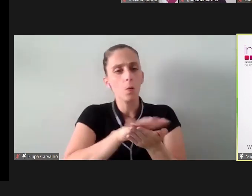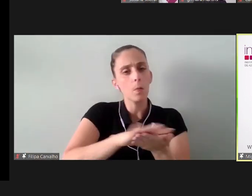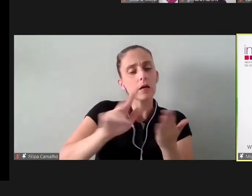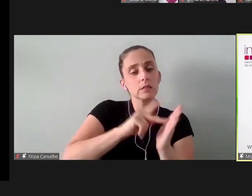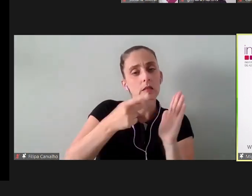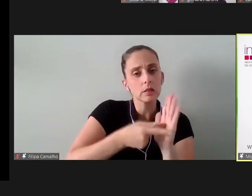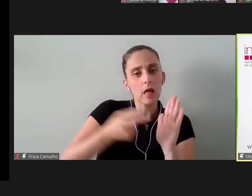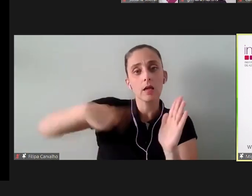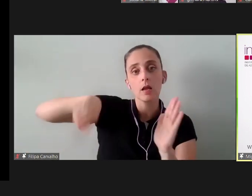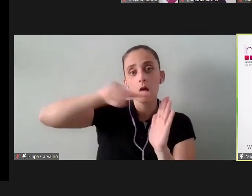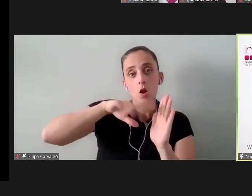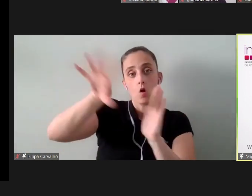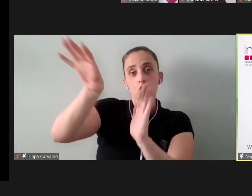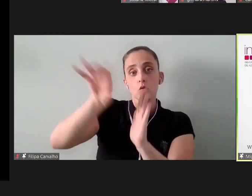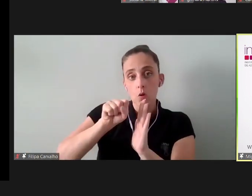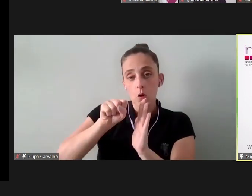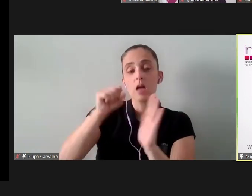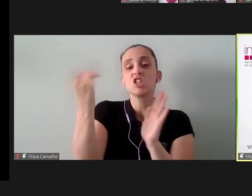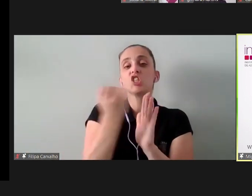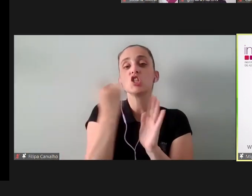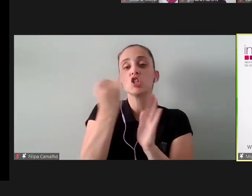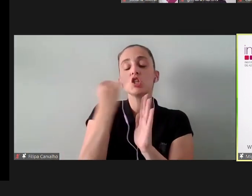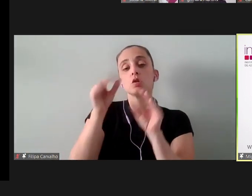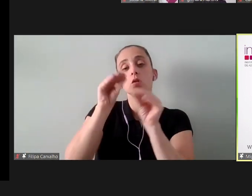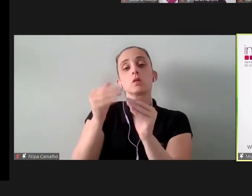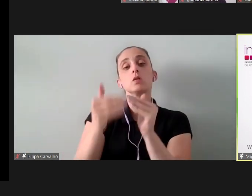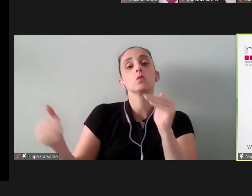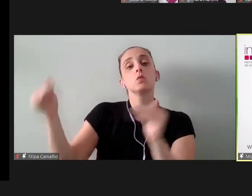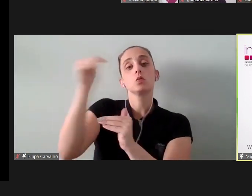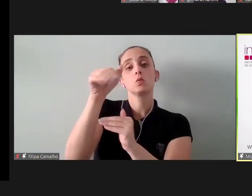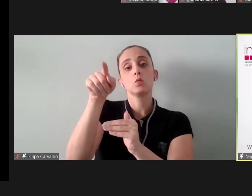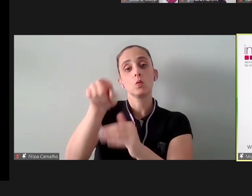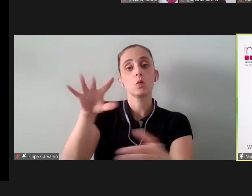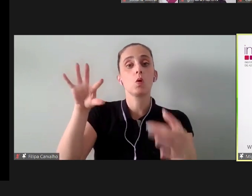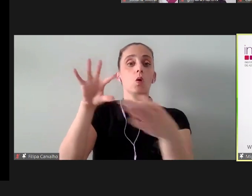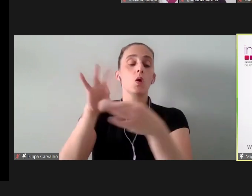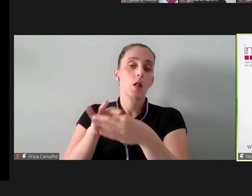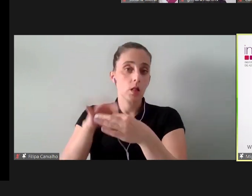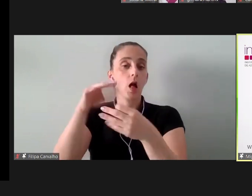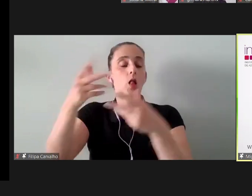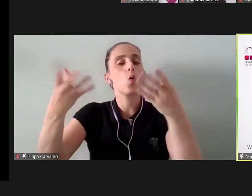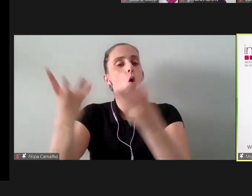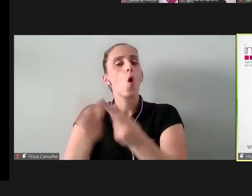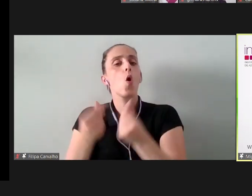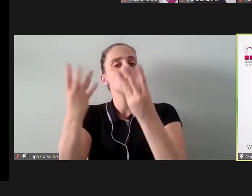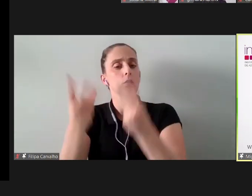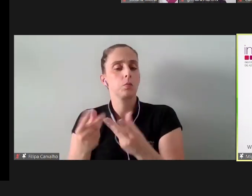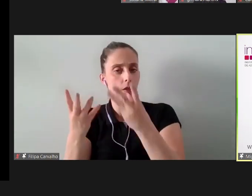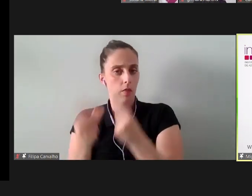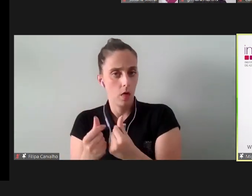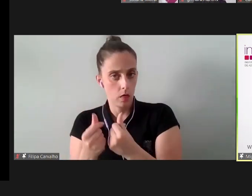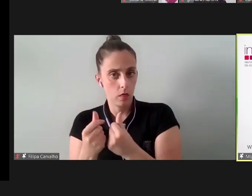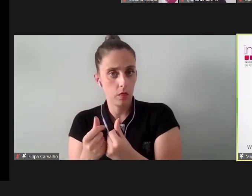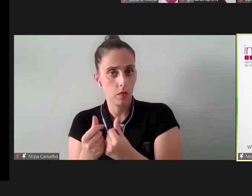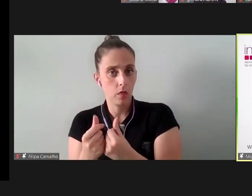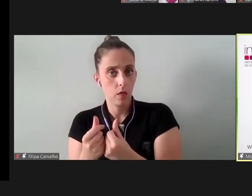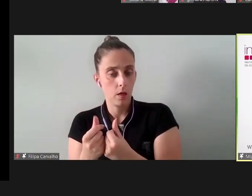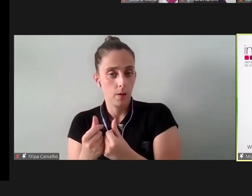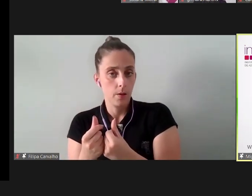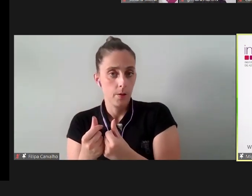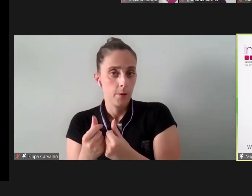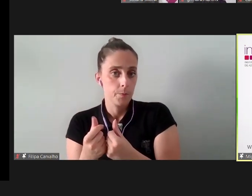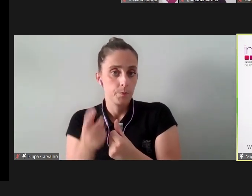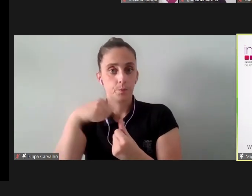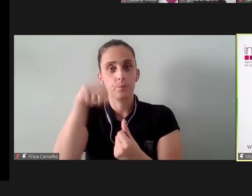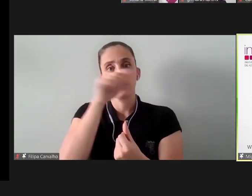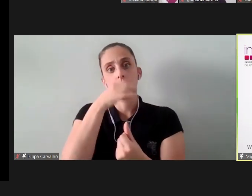que fomos capturar às instituições de ensino superior que fazem parte do consórcio de contabilidade e auditoria, e aqui estamos a falar